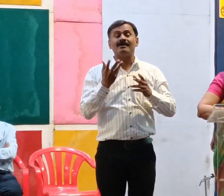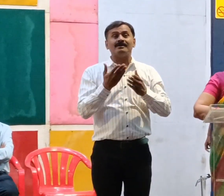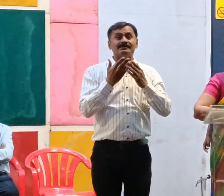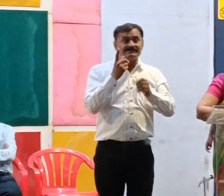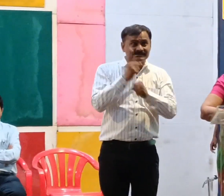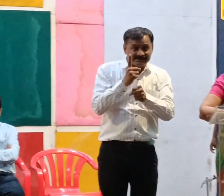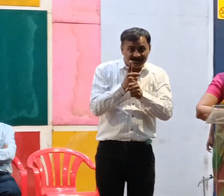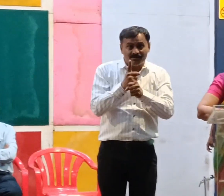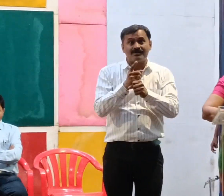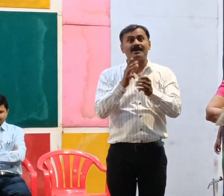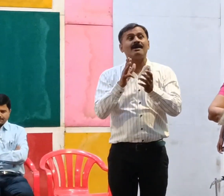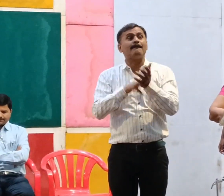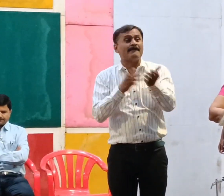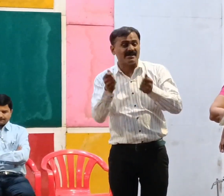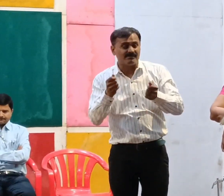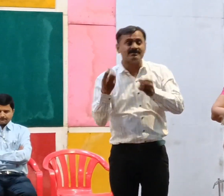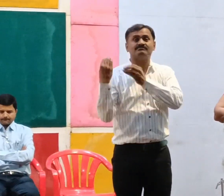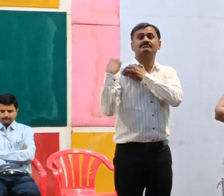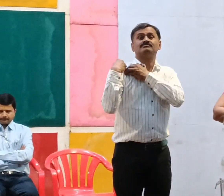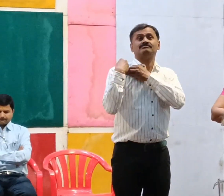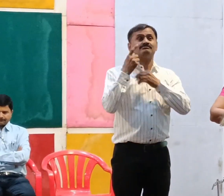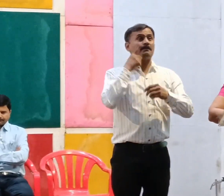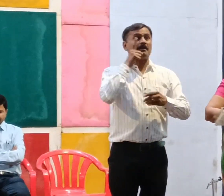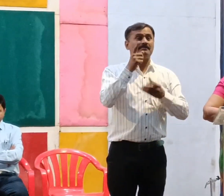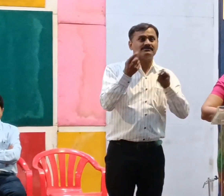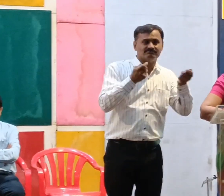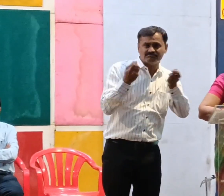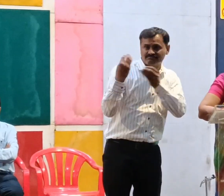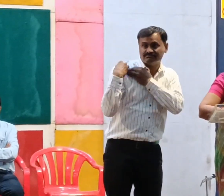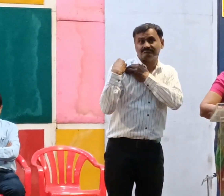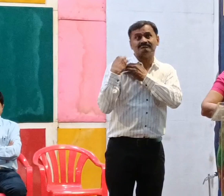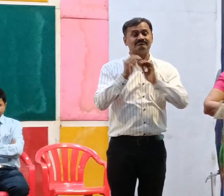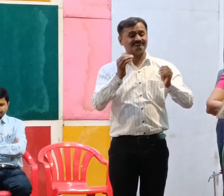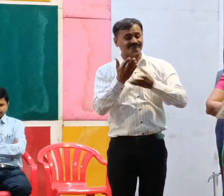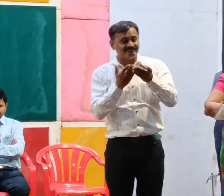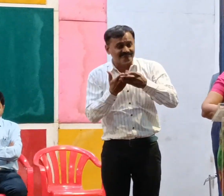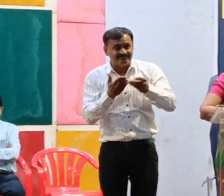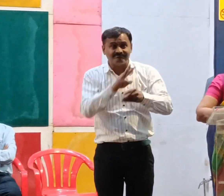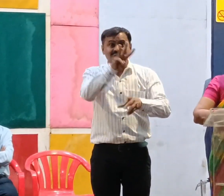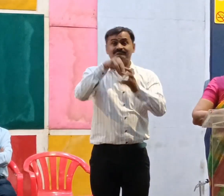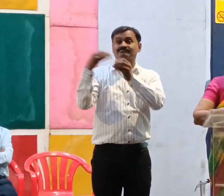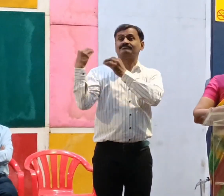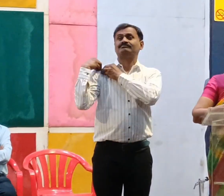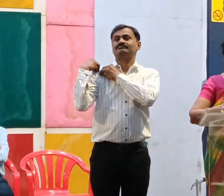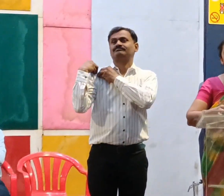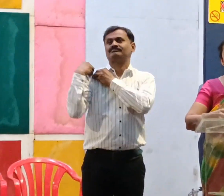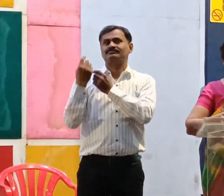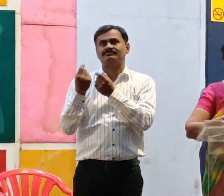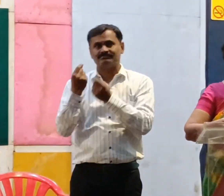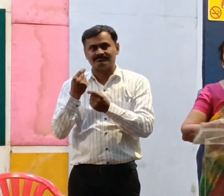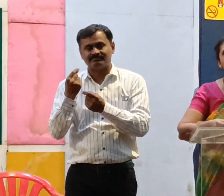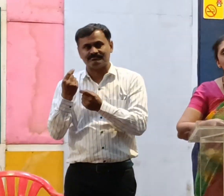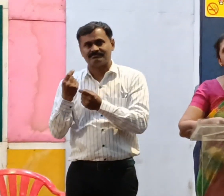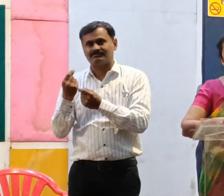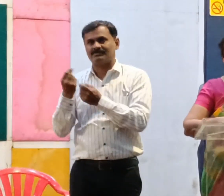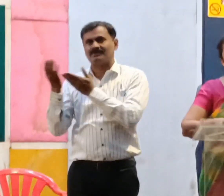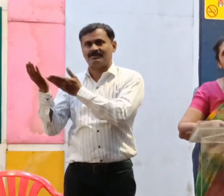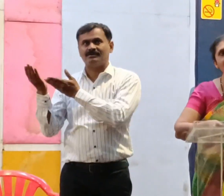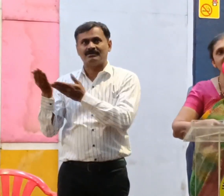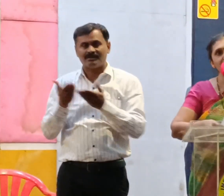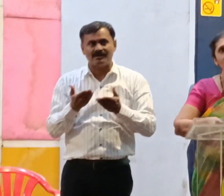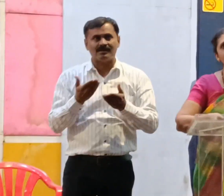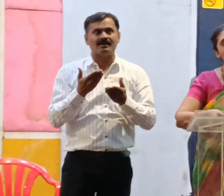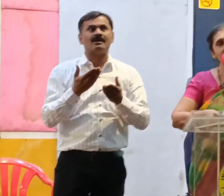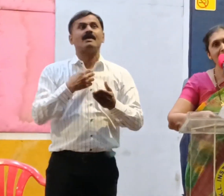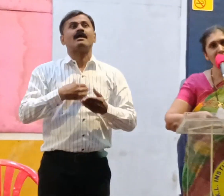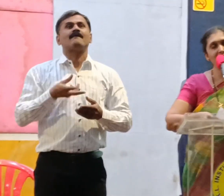શિક્ષકોને, વાલીઓને અને બાળકોને બધાને માર્ગદર્શક બનીને દોરવાના છે. તો શૈલેષભાઈને વિનંતી કે તેઓ આ